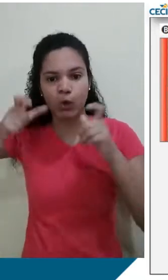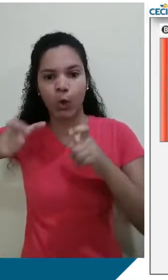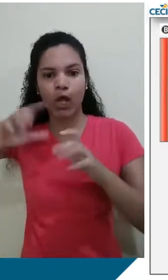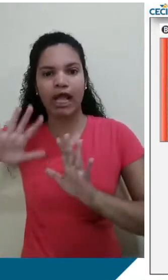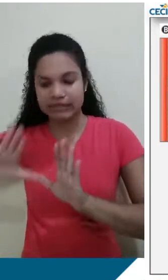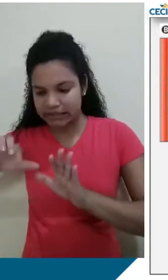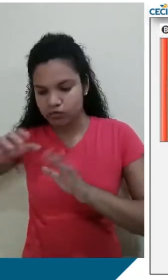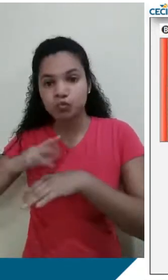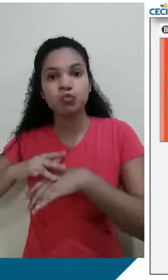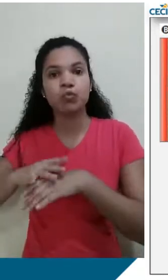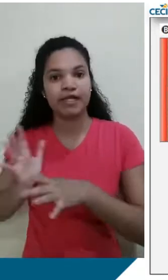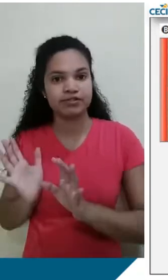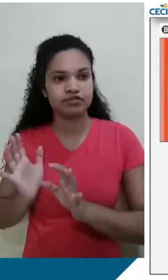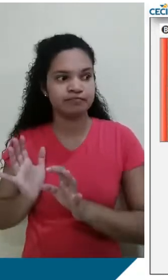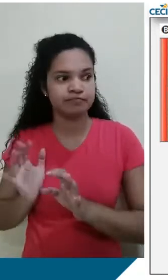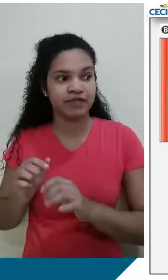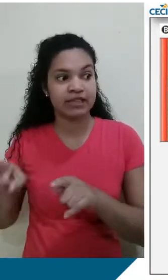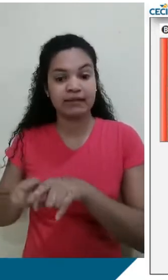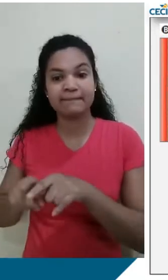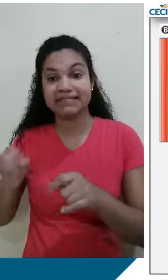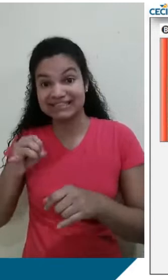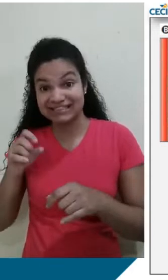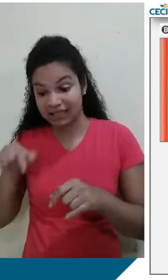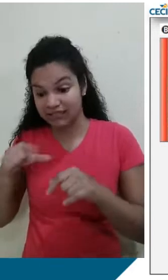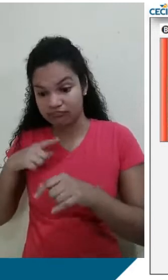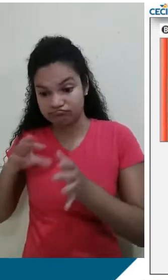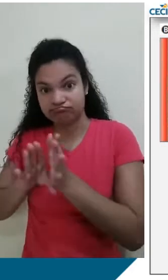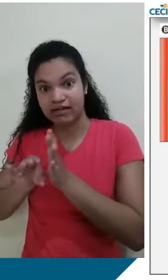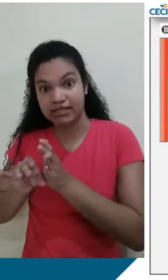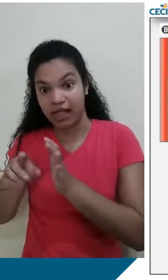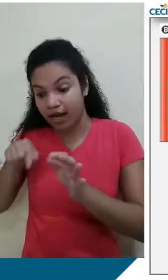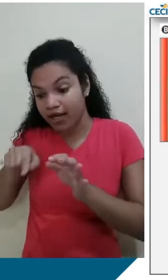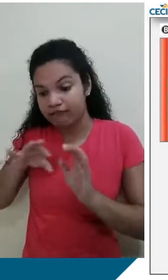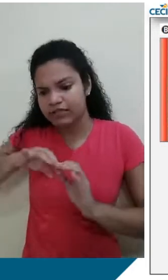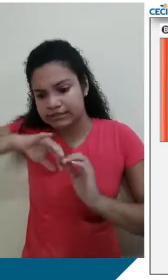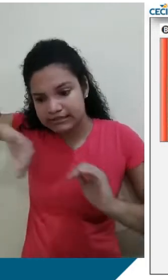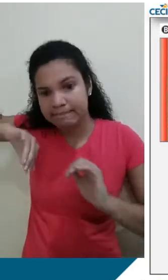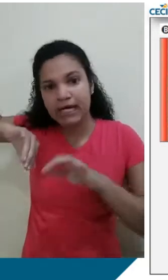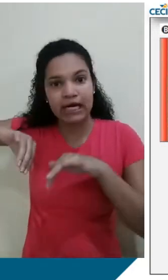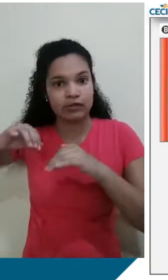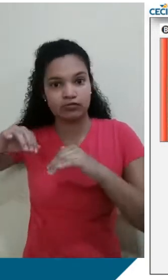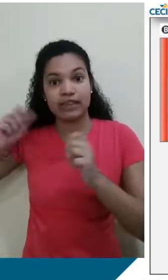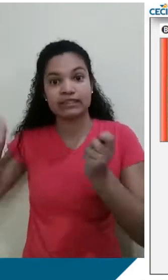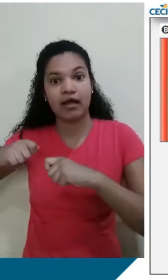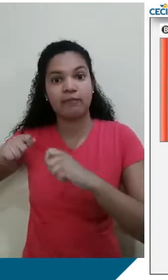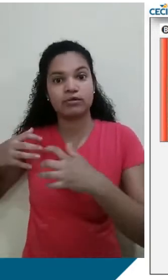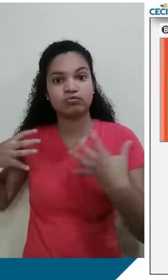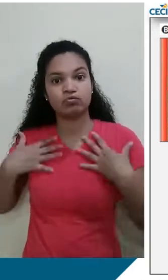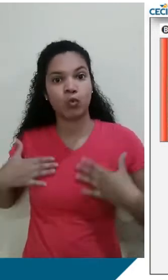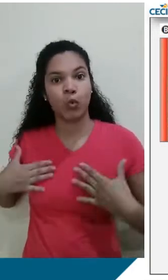agressor fique isolado numa determinada área e não se espalhe pelo organismo, e possa ser assim destruído pelo sistema